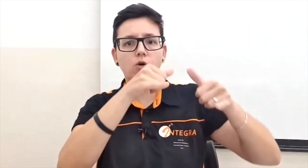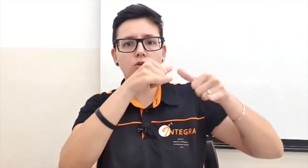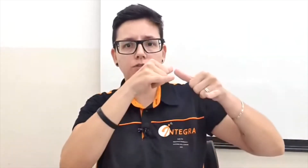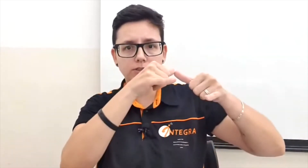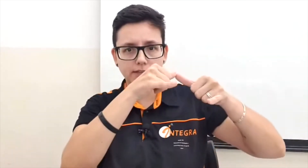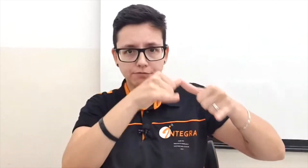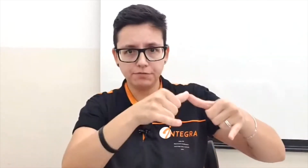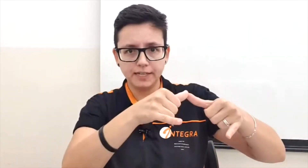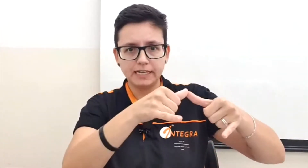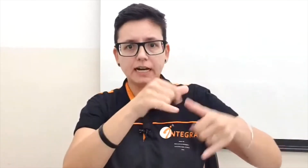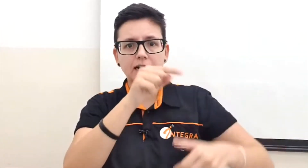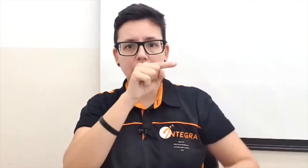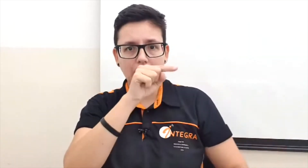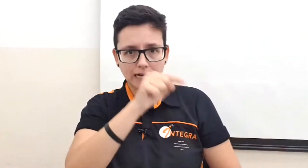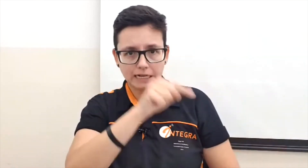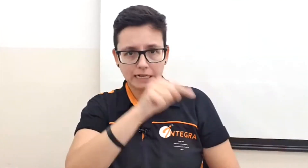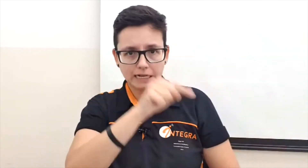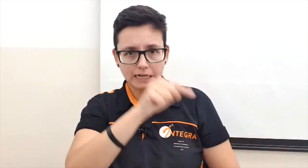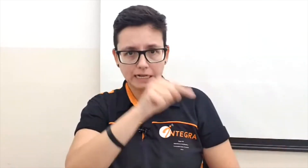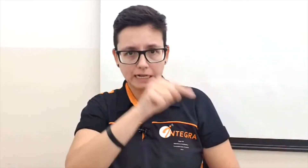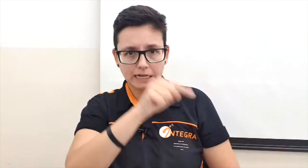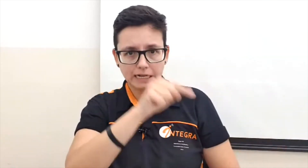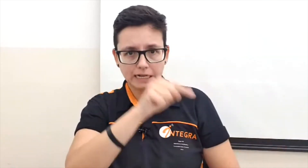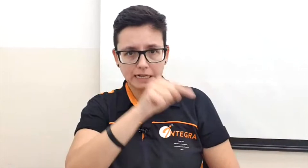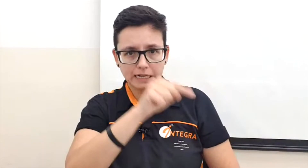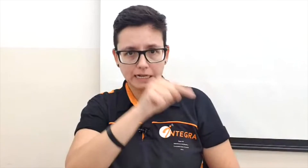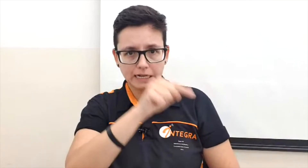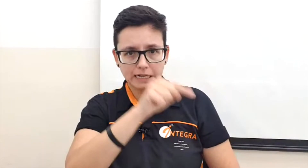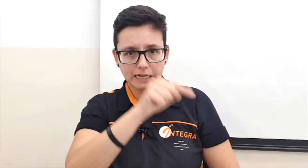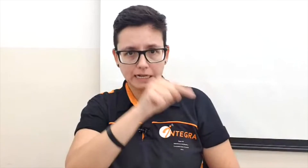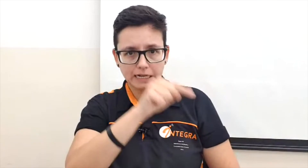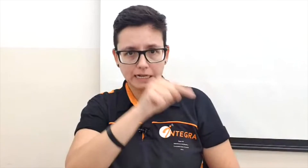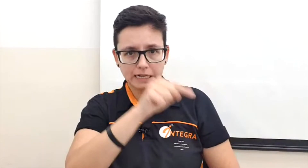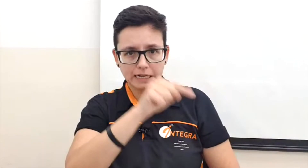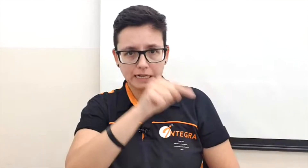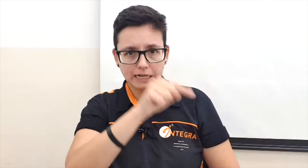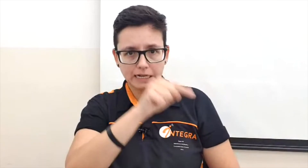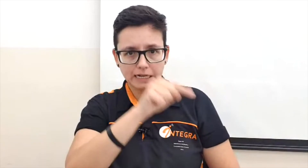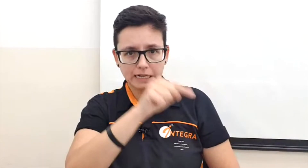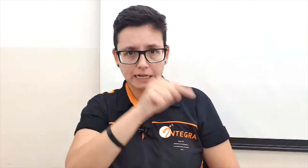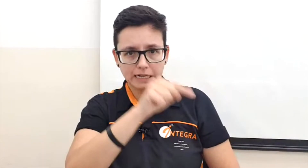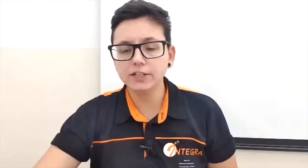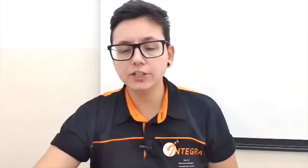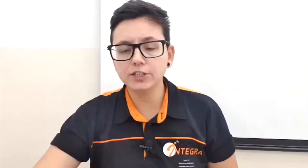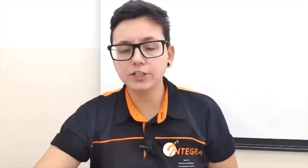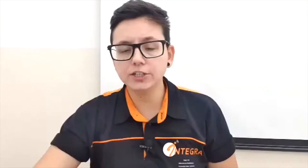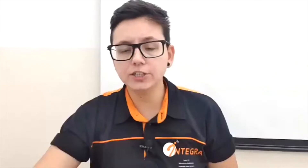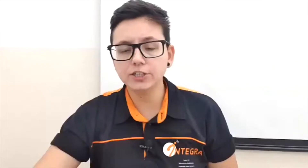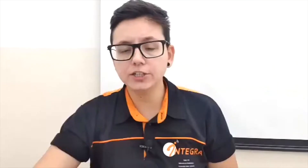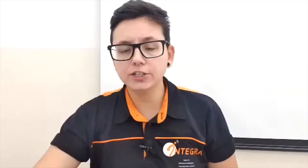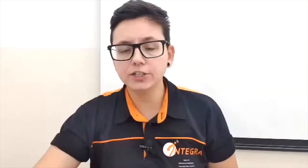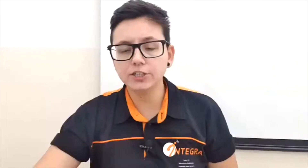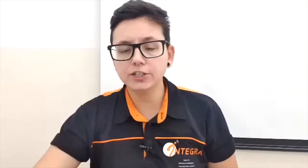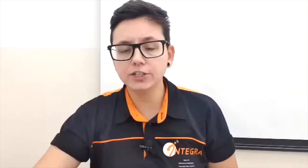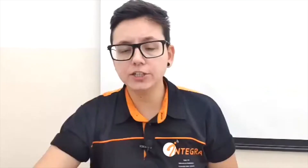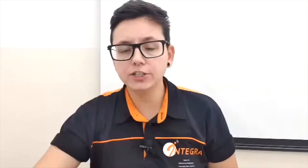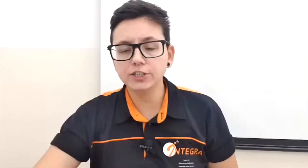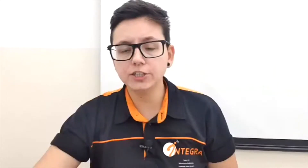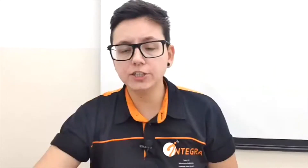ou você fica aqui, tá? É o ficar físico. Ou ficar de boa ou ficar à toa, que